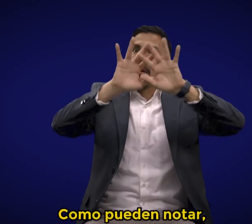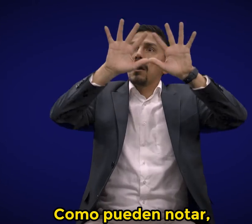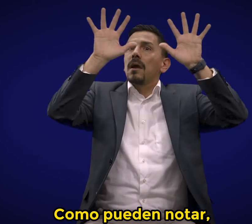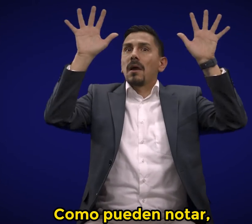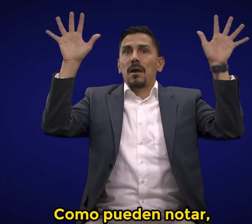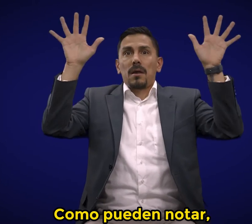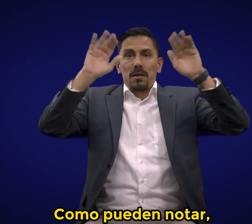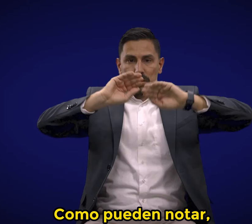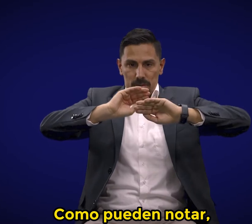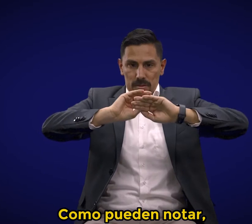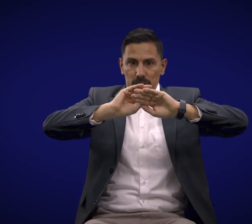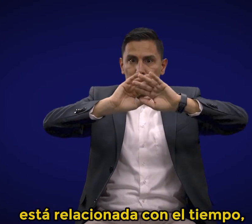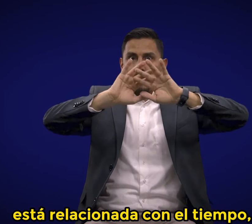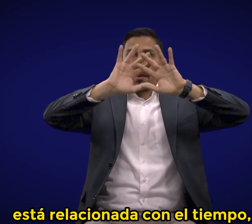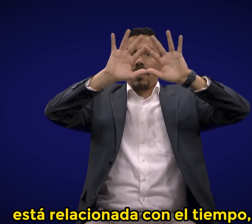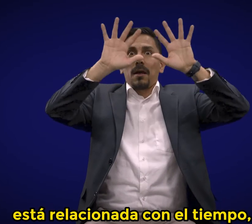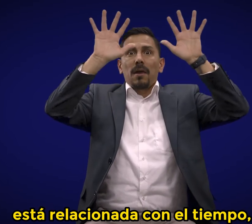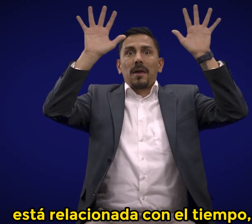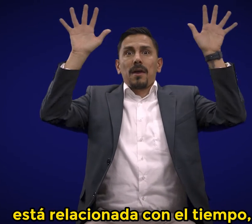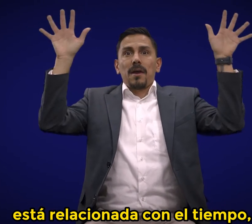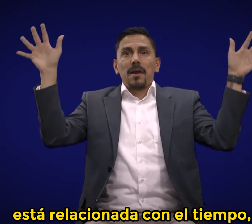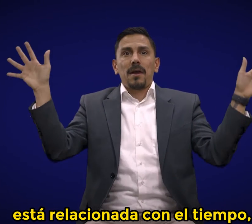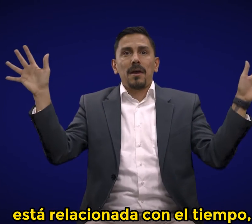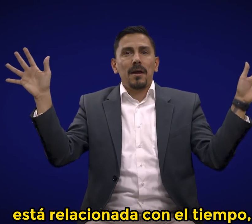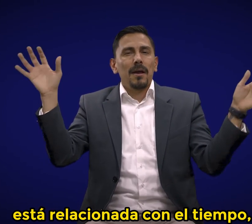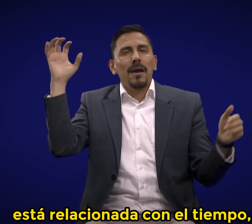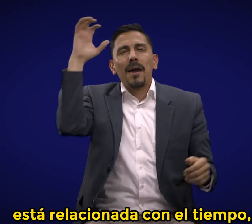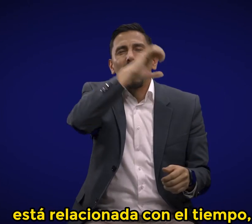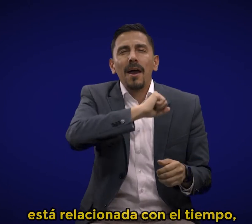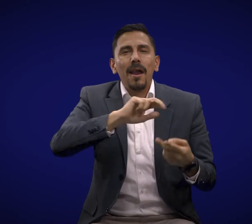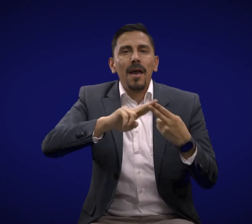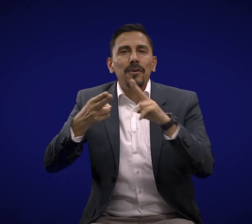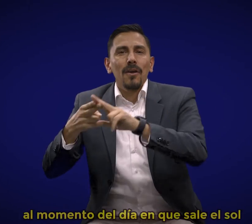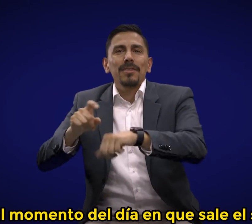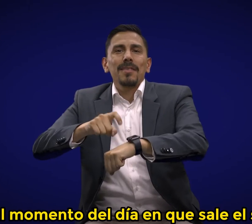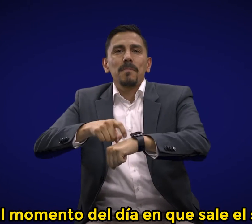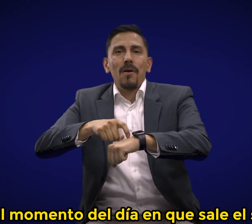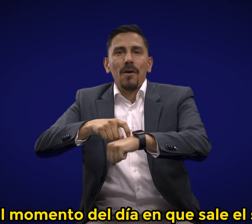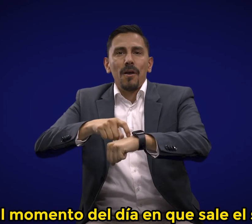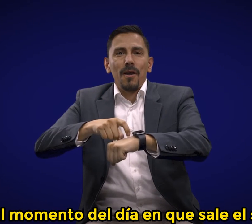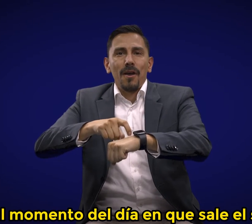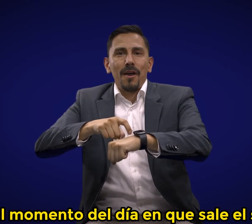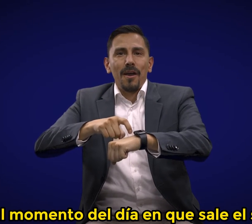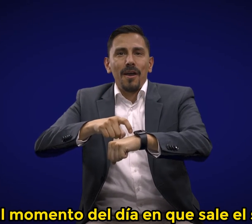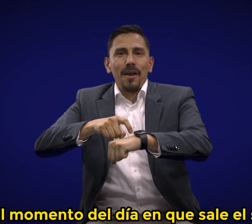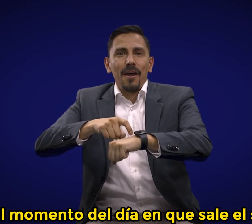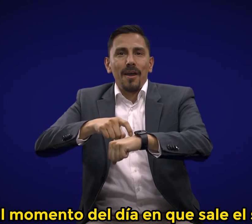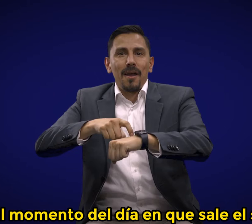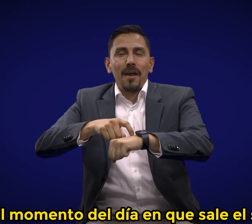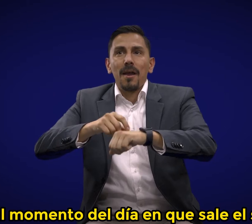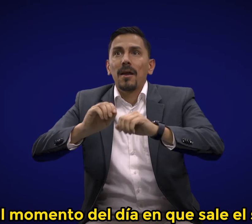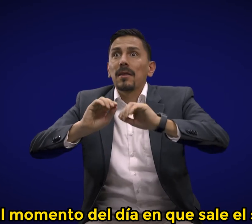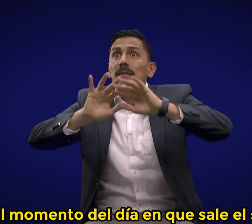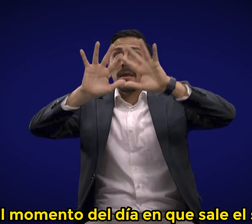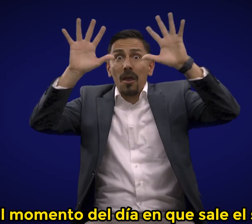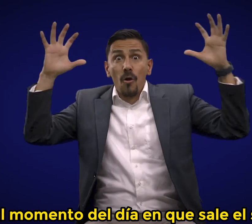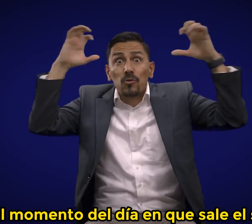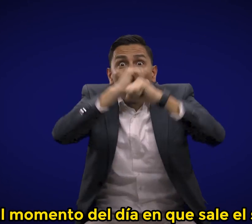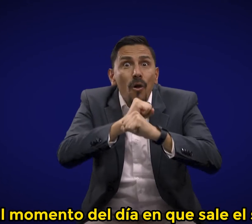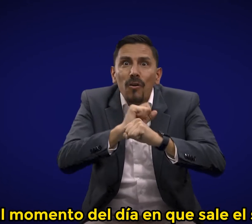Como pueden notar, está relacionada con el tiempo, al momento del día en que sale el sol